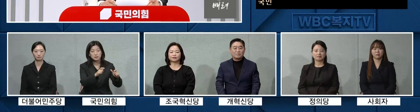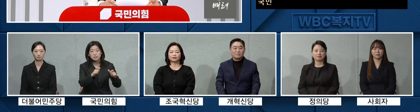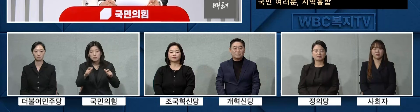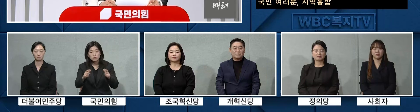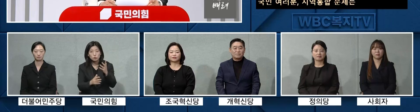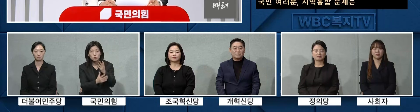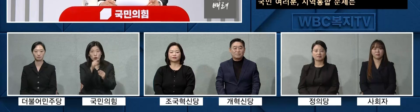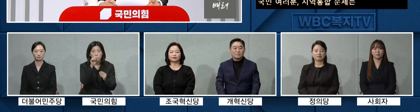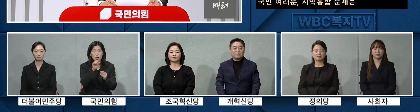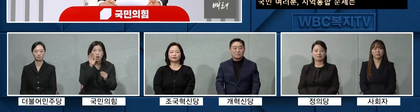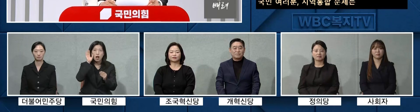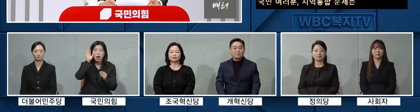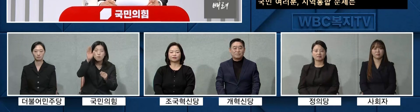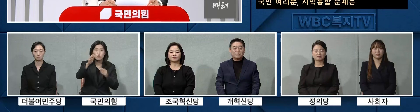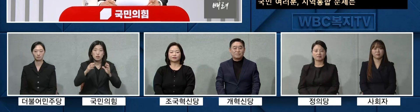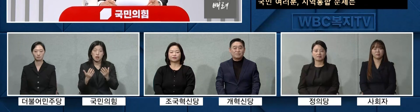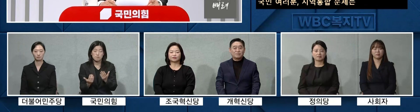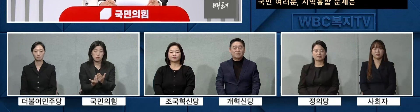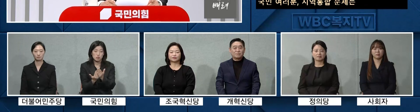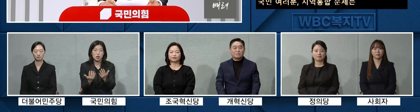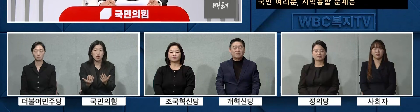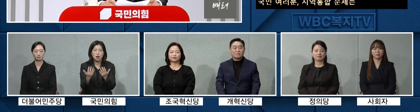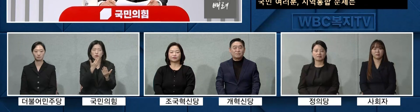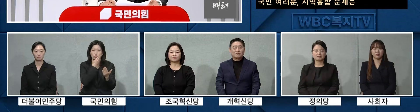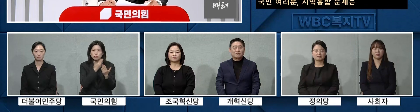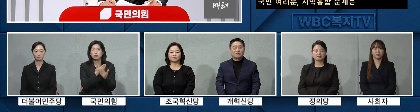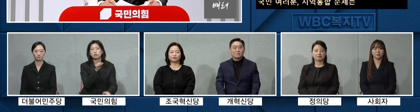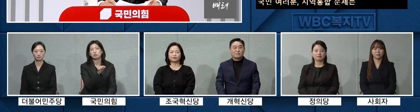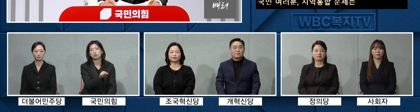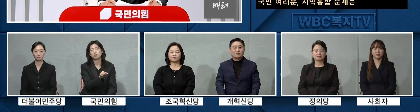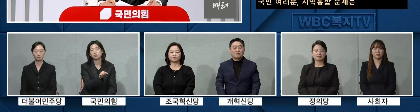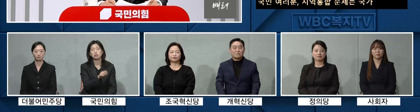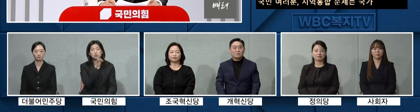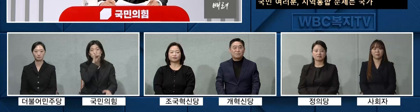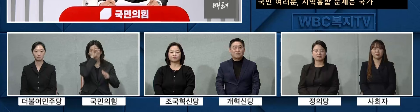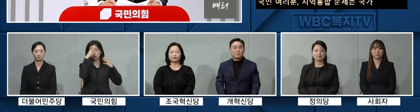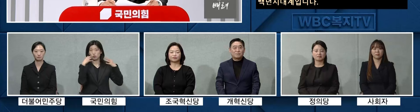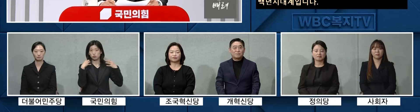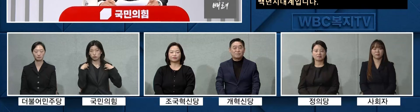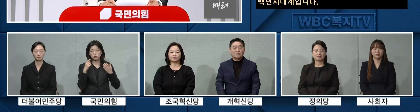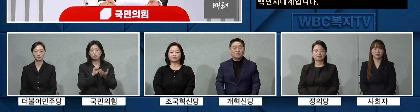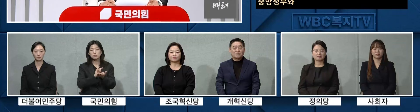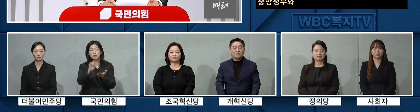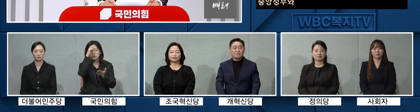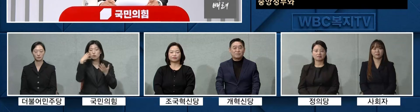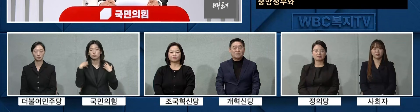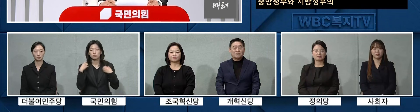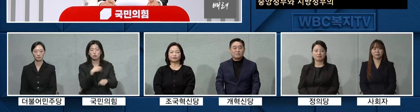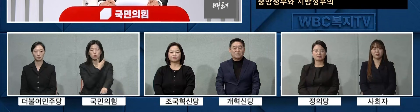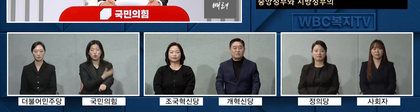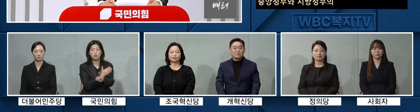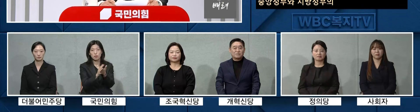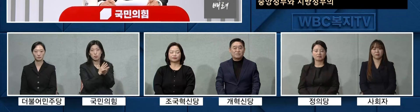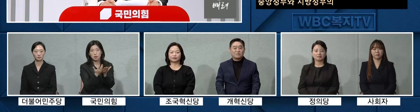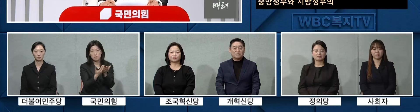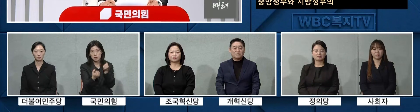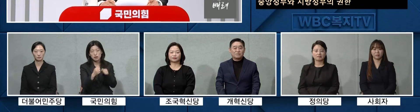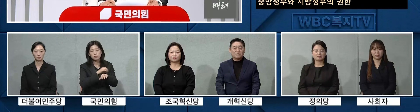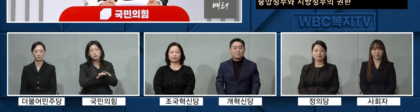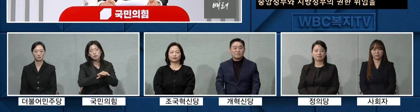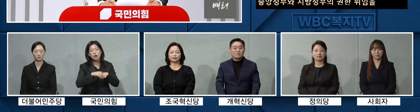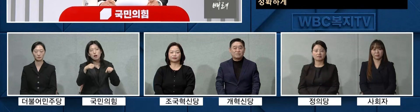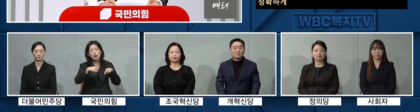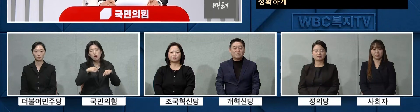국가 백년지 대계입니다. 중앙정부와 지방정부의 권한 위임을 정확하게 협의 이후에